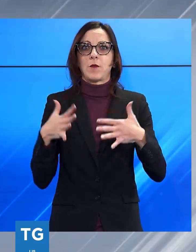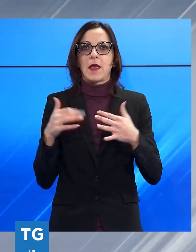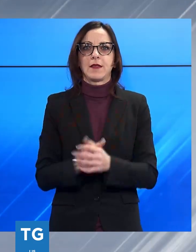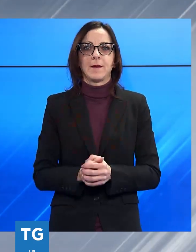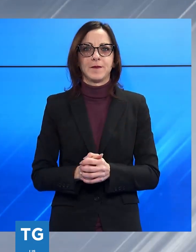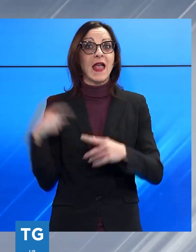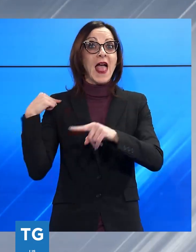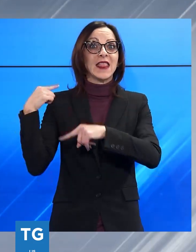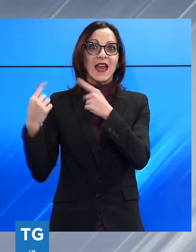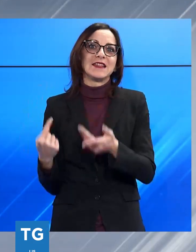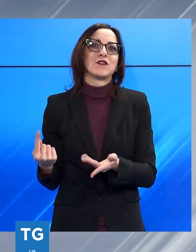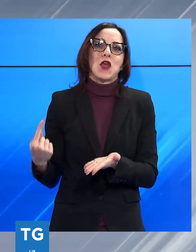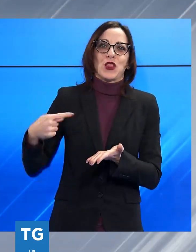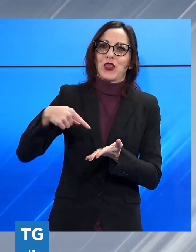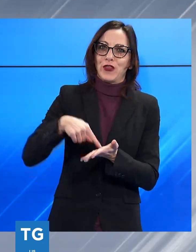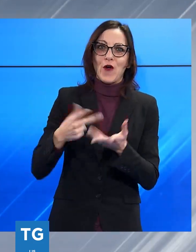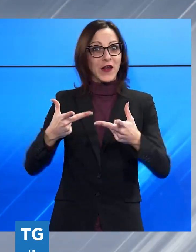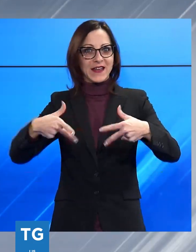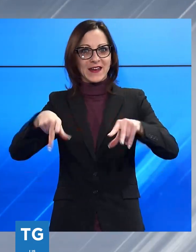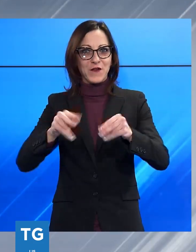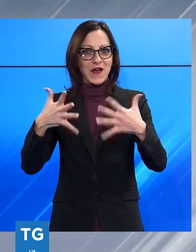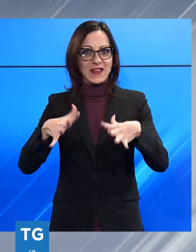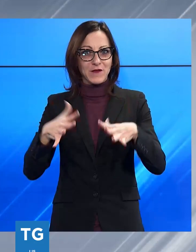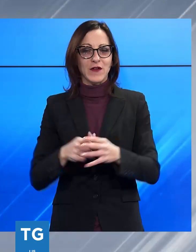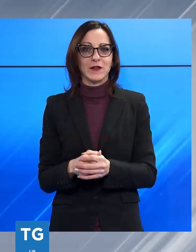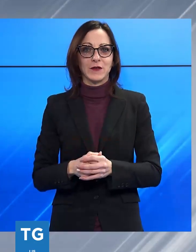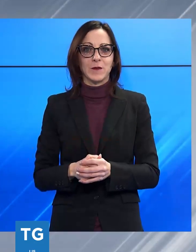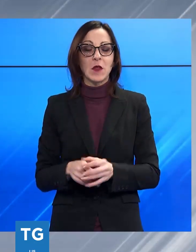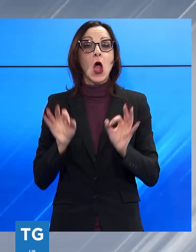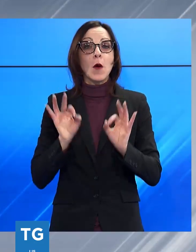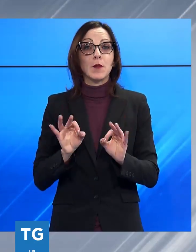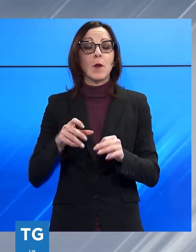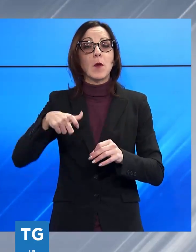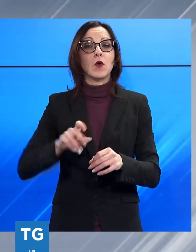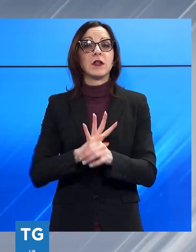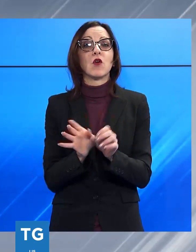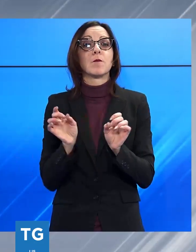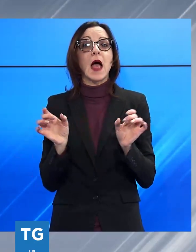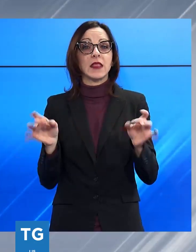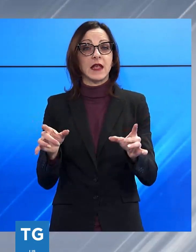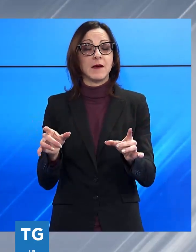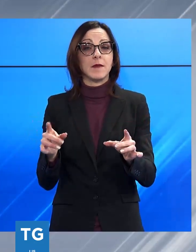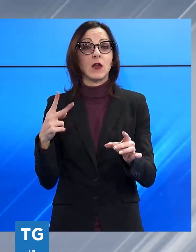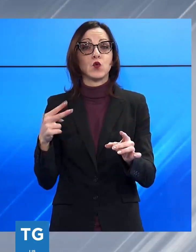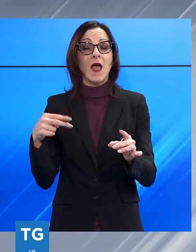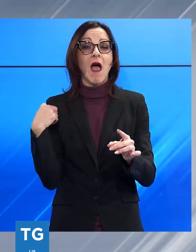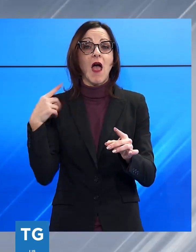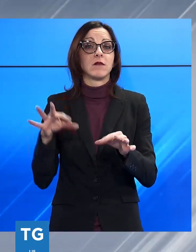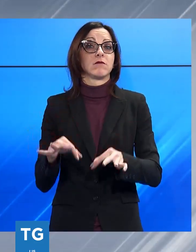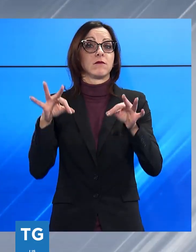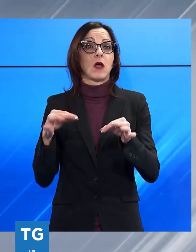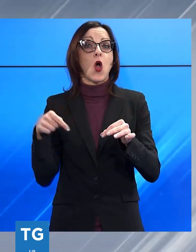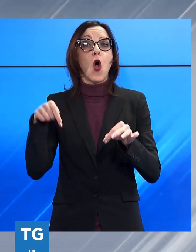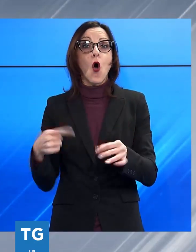una tradizione che ritorna che si rinnova dopo lo stop obbligato a causa della pandemia il personale dei vigili del fuoco di Viareggio